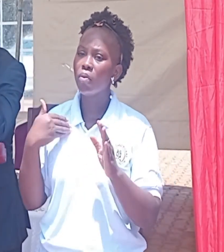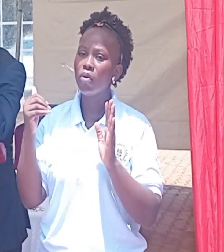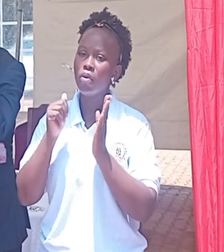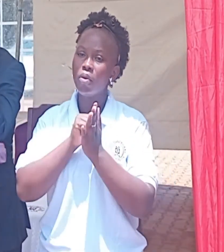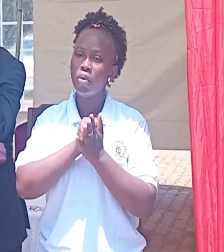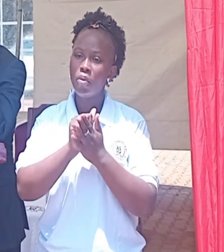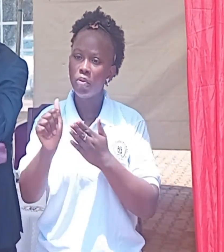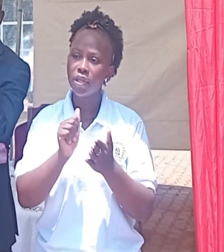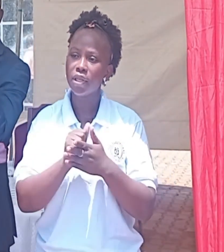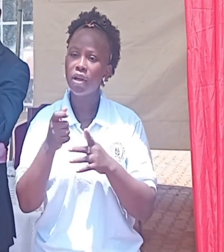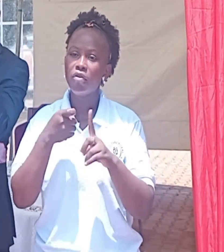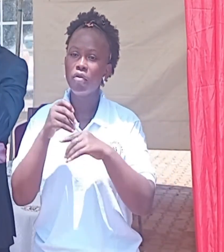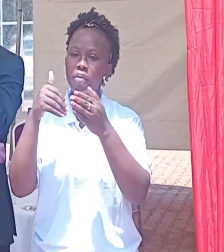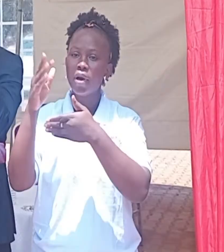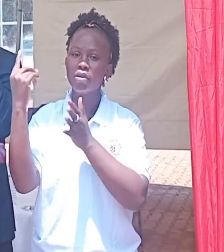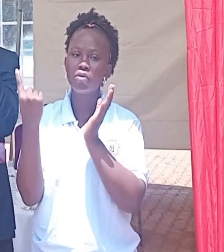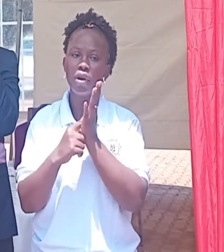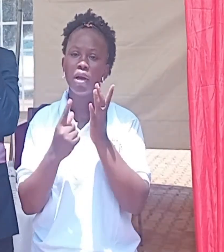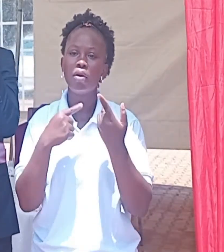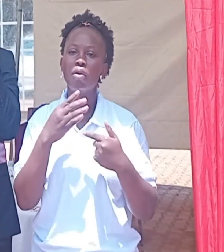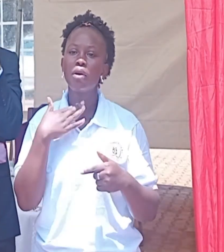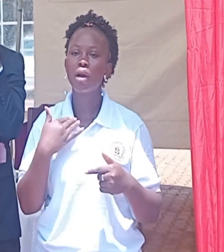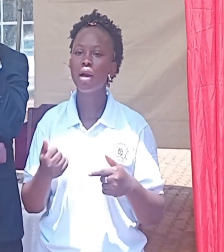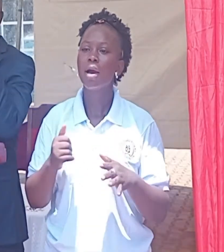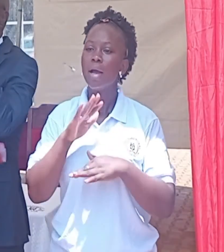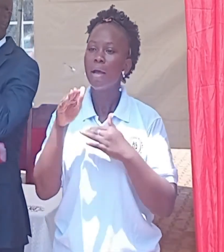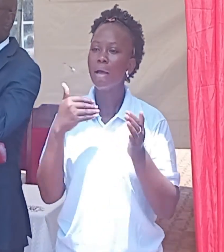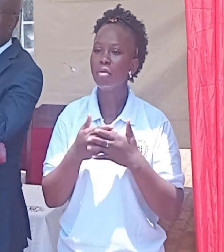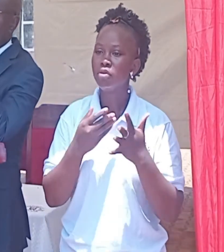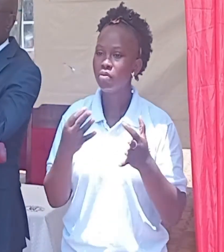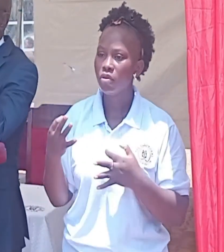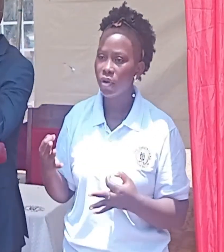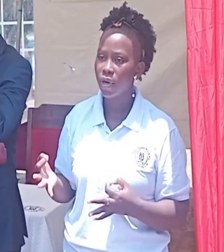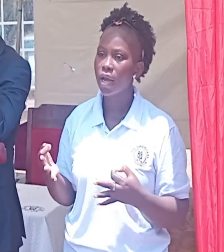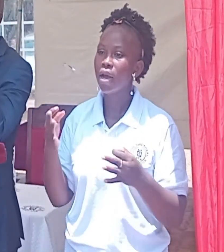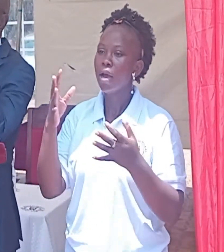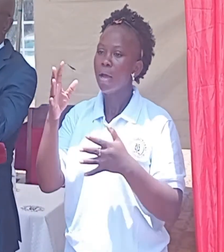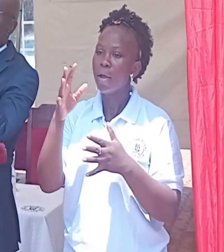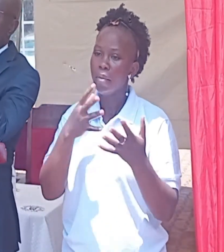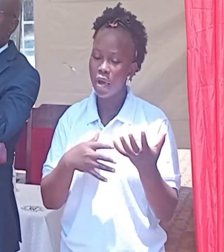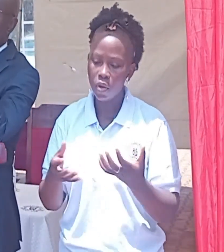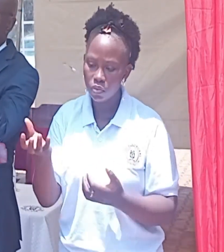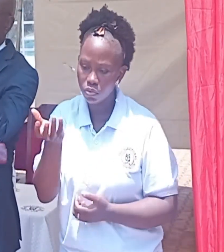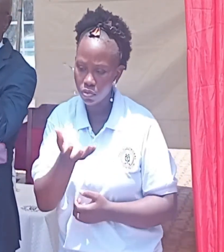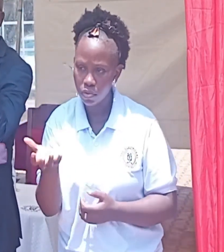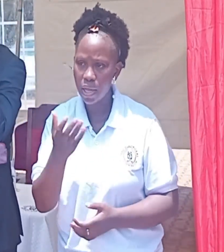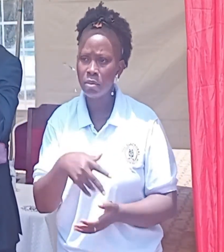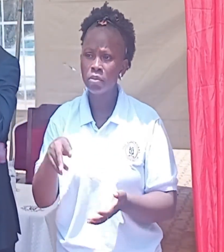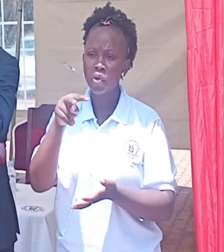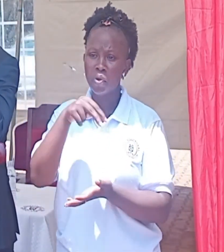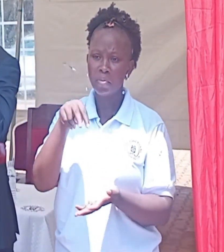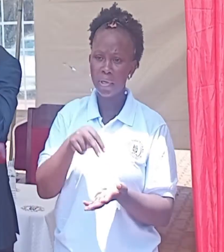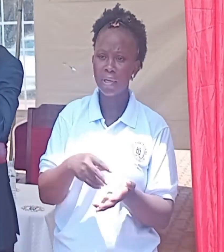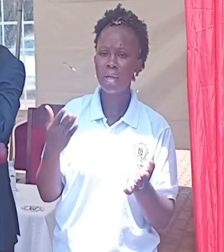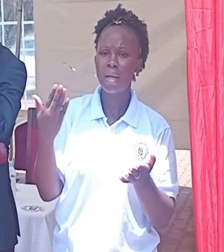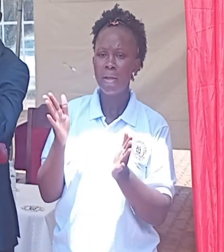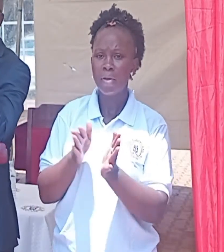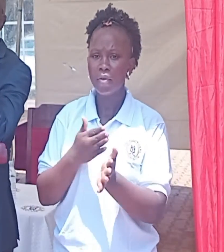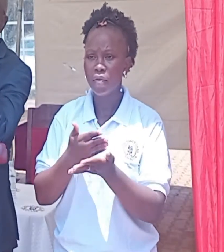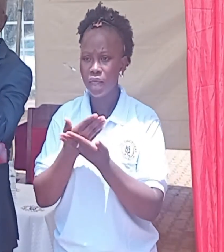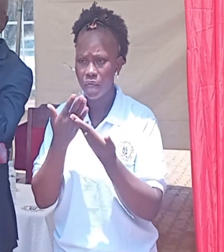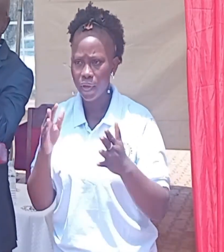Uganda. Ekyo twetaaga ebintu byonna bikwata ku kusunsulamu tumalirize mangu oba waabi alagize obutali